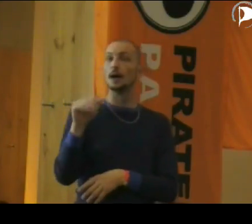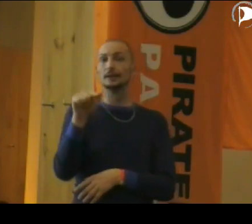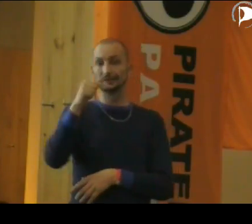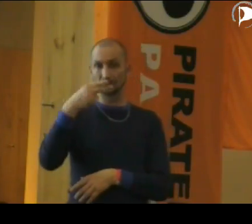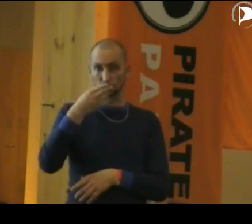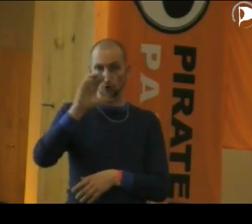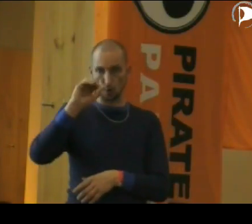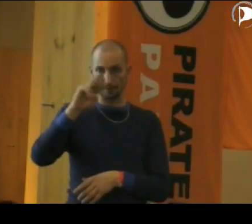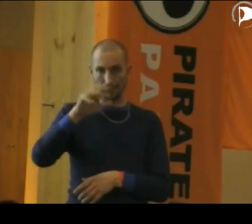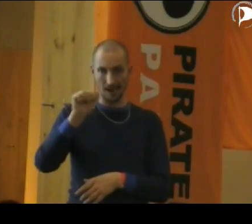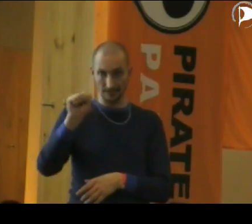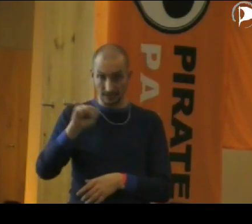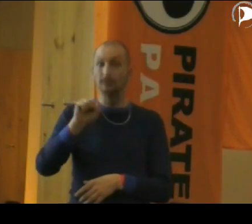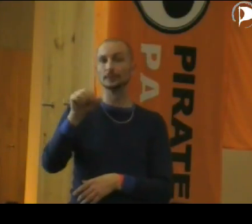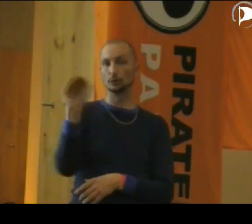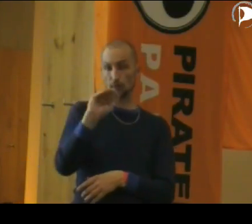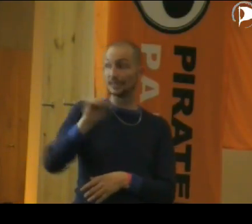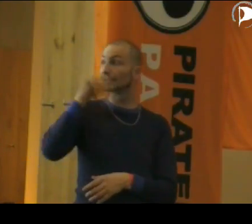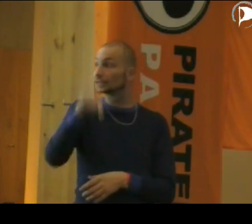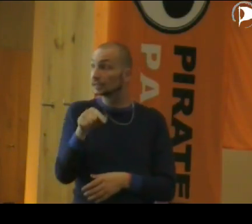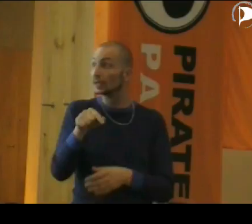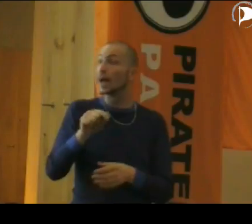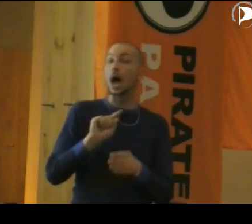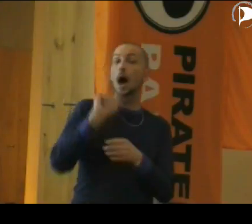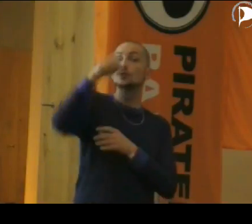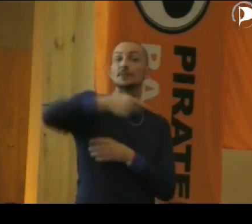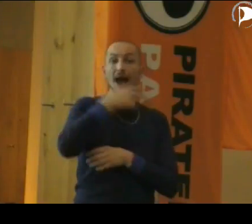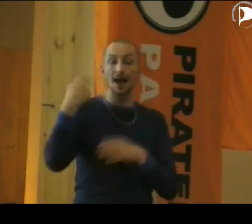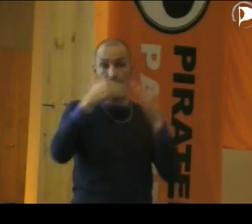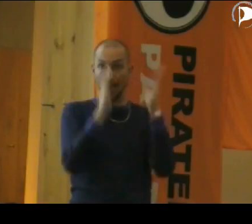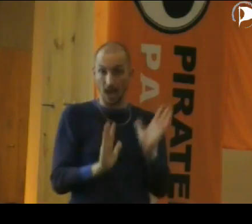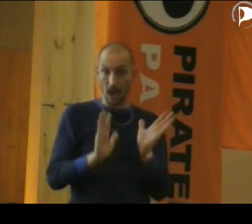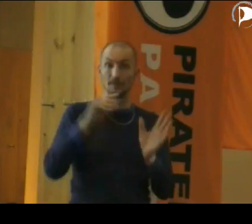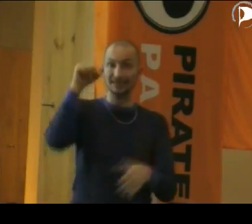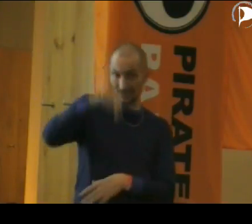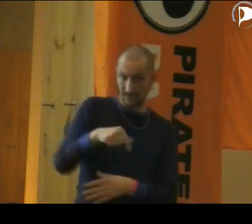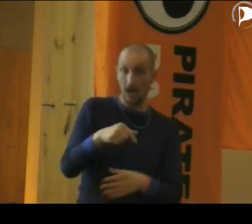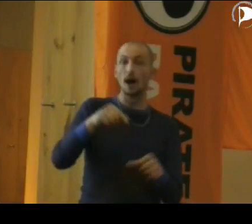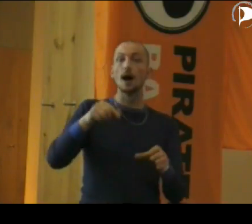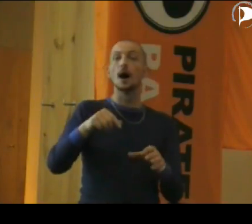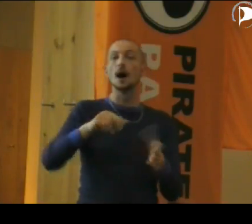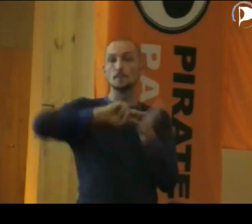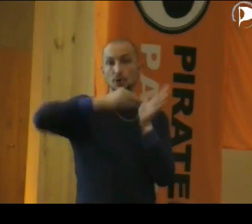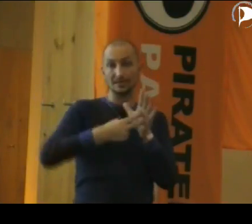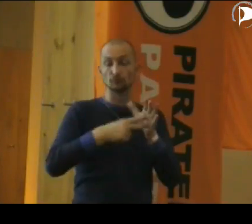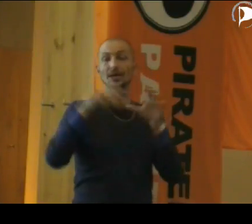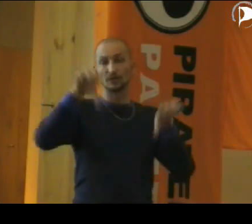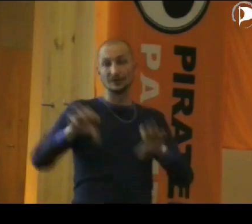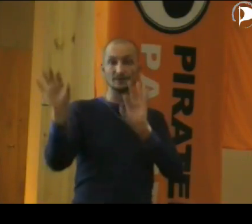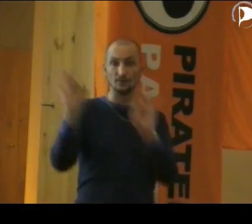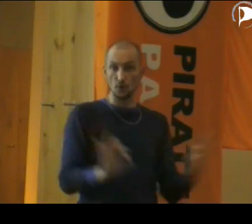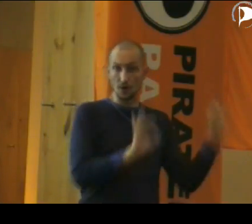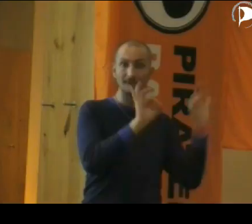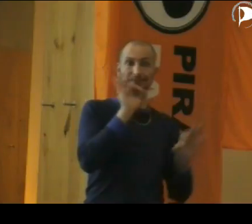eine frage ob er damit rechnen müssen dass wirklich auch aushalten heinz dann während seiner amtszeit jahres politisches spiel rauchen drittes sehen werden